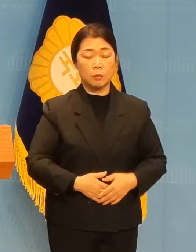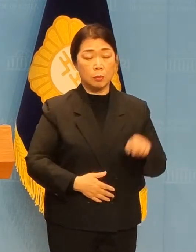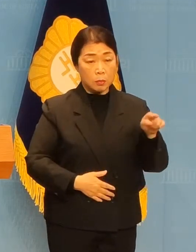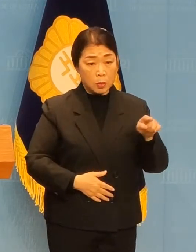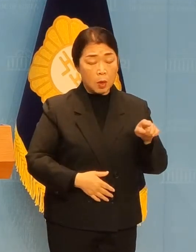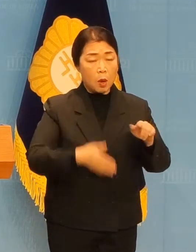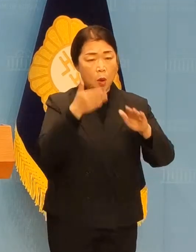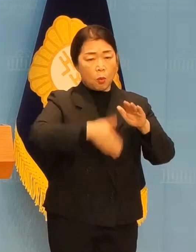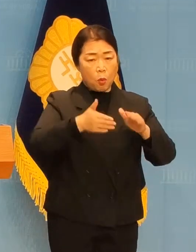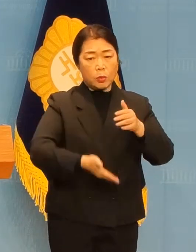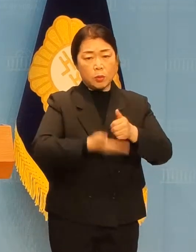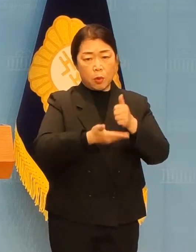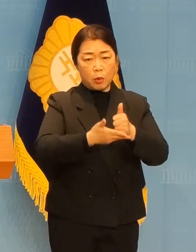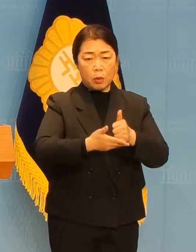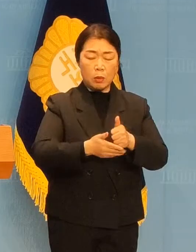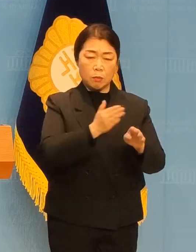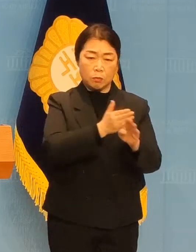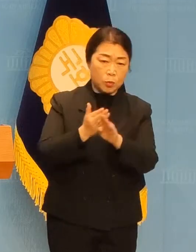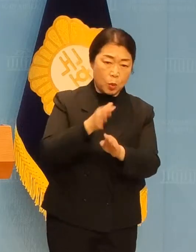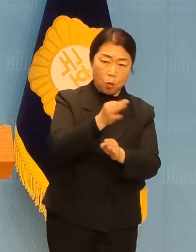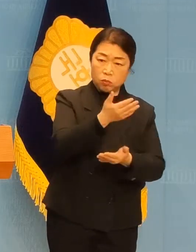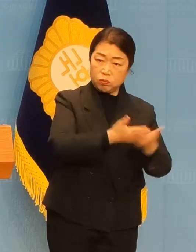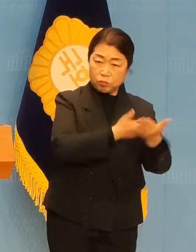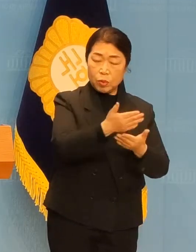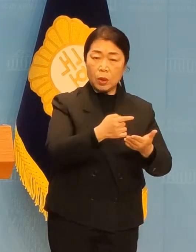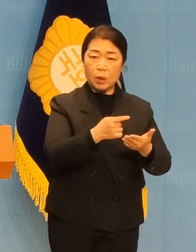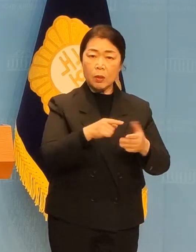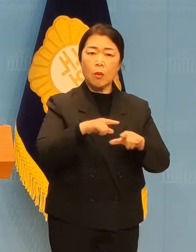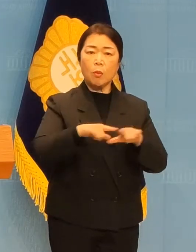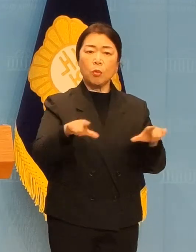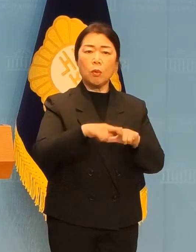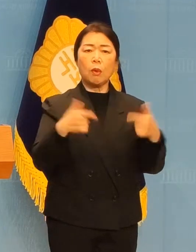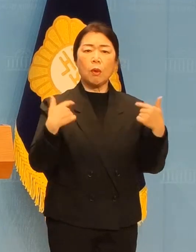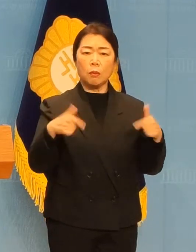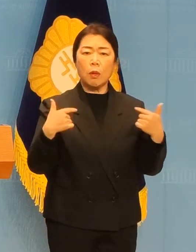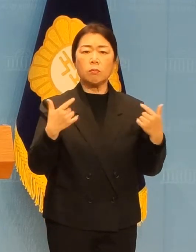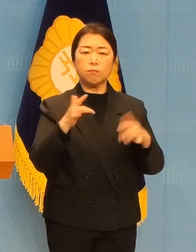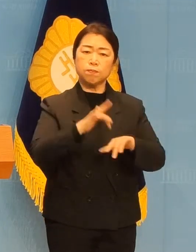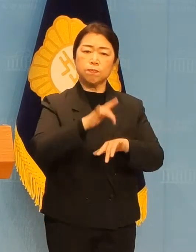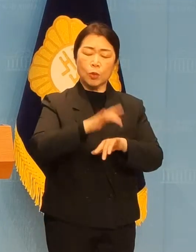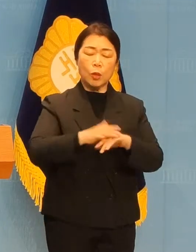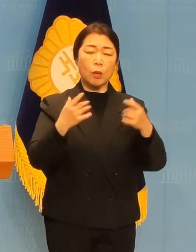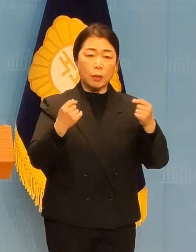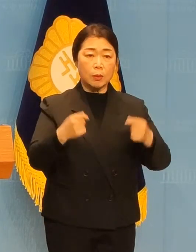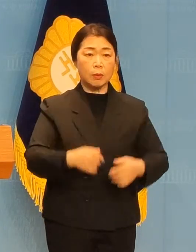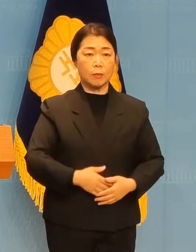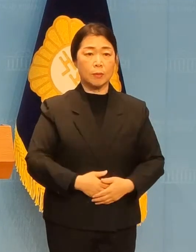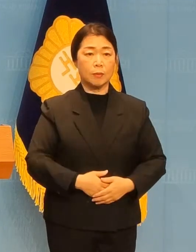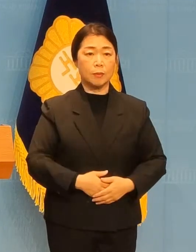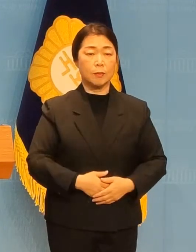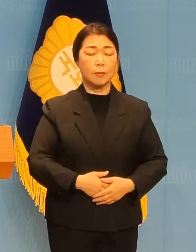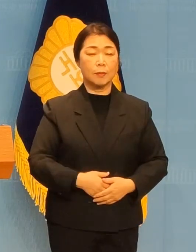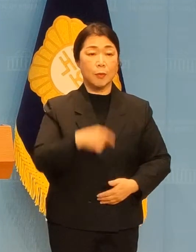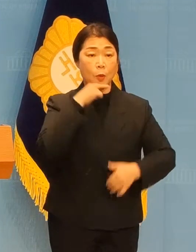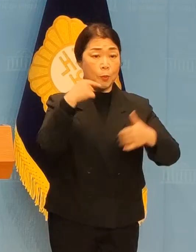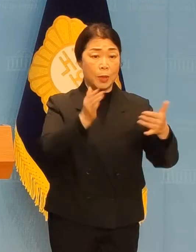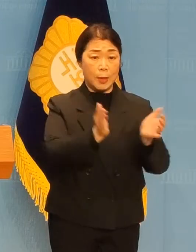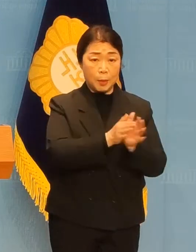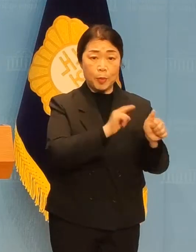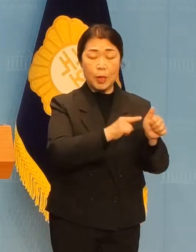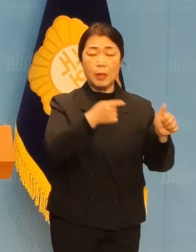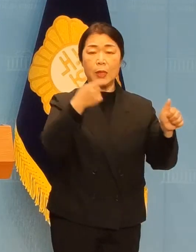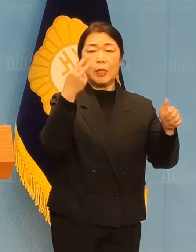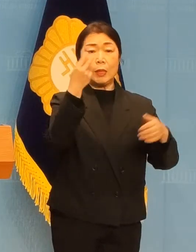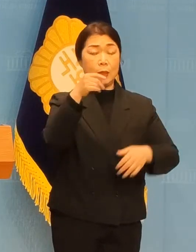돈거래가 일상이었다는 것을 고백한 생생한 증언입니다. 또한 국민의힘은